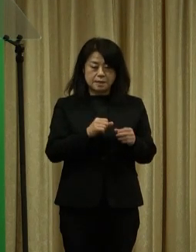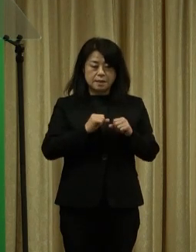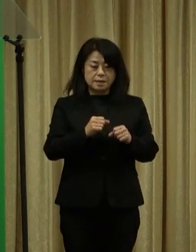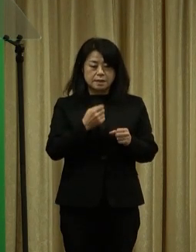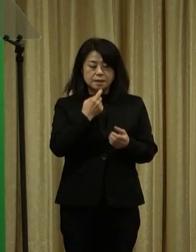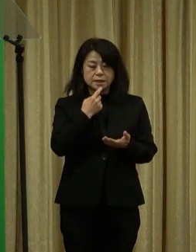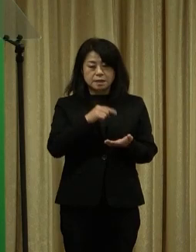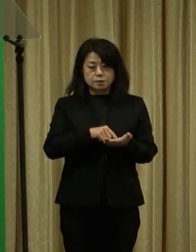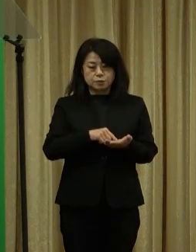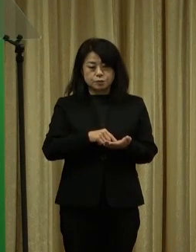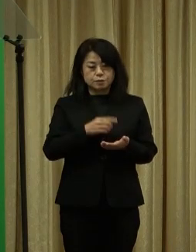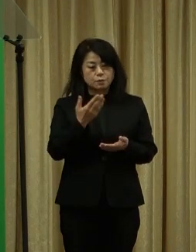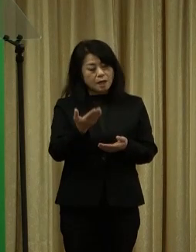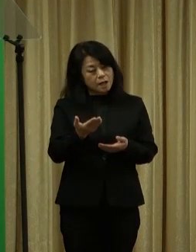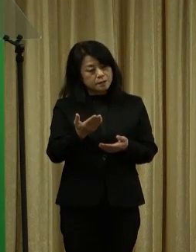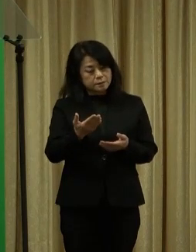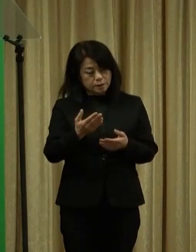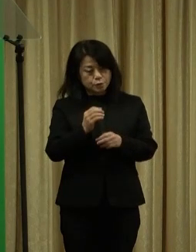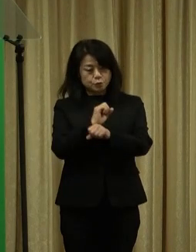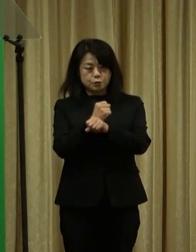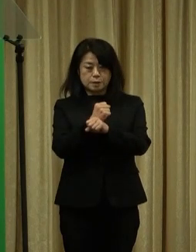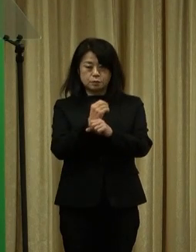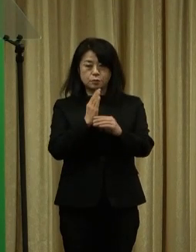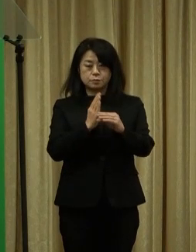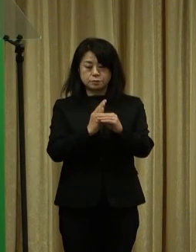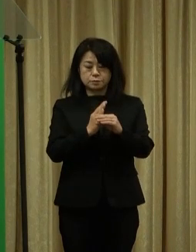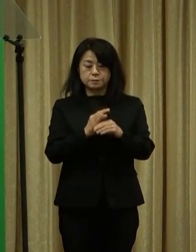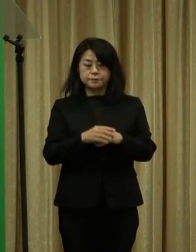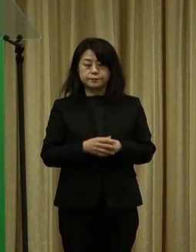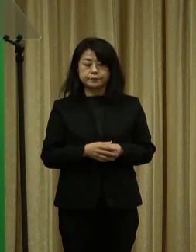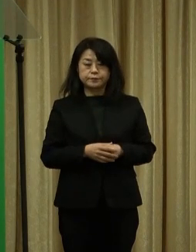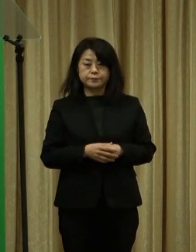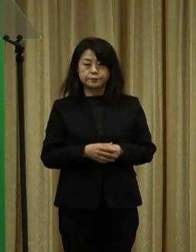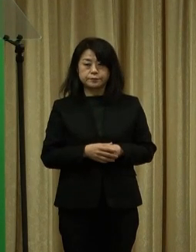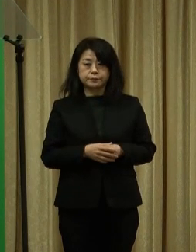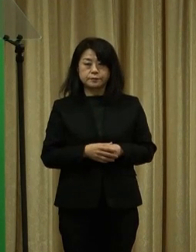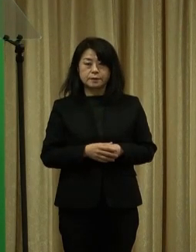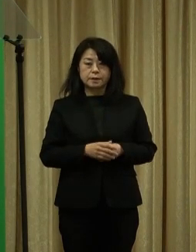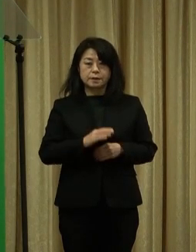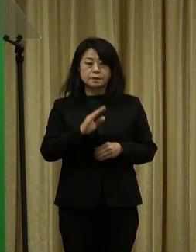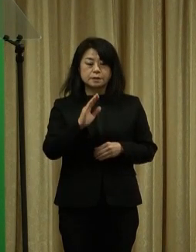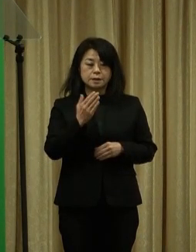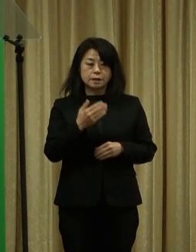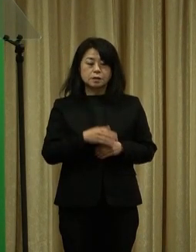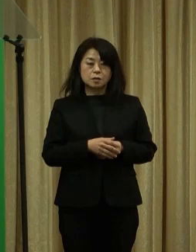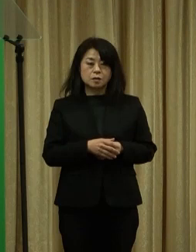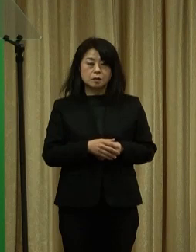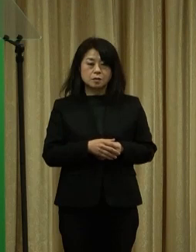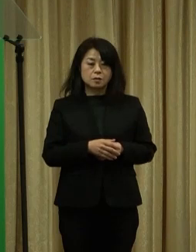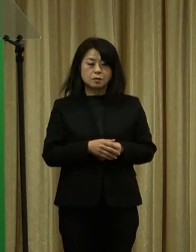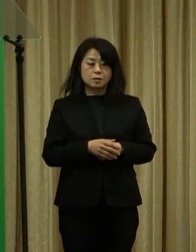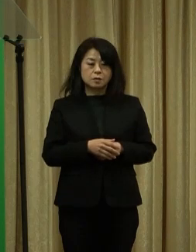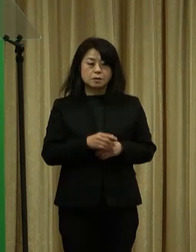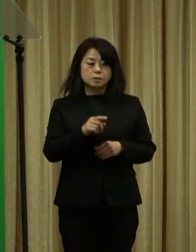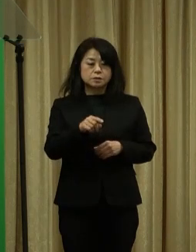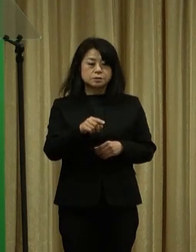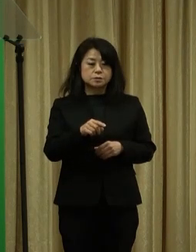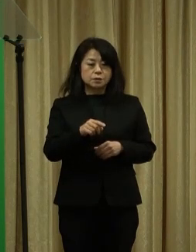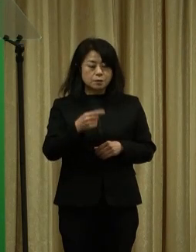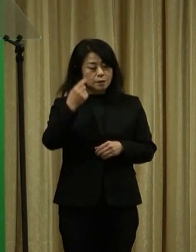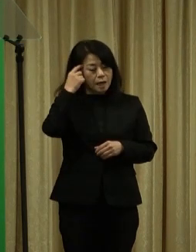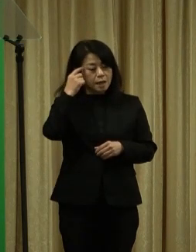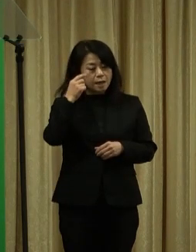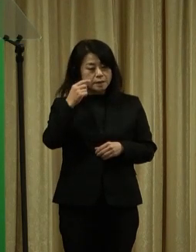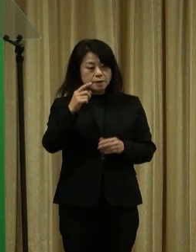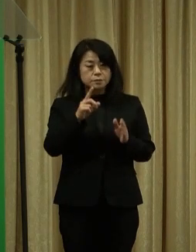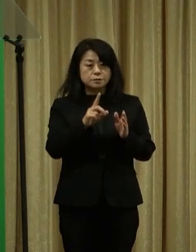討をしたりもしているところであります。ただそんなことをしているうちにも日がもう1ヶ月経っちゃったわけであり